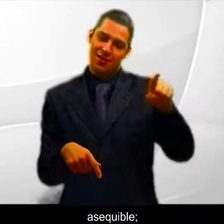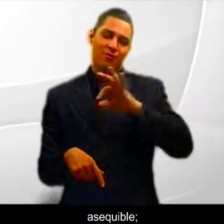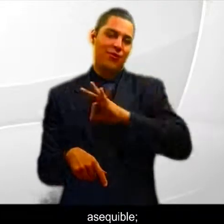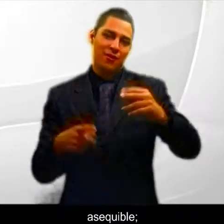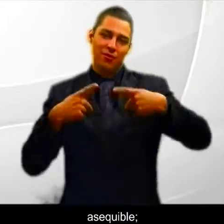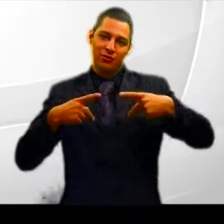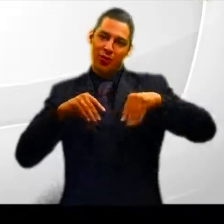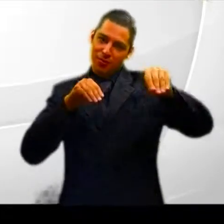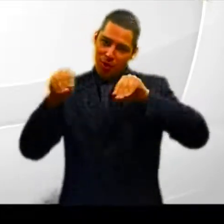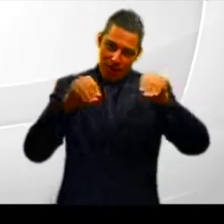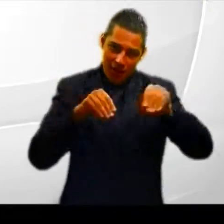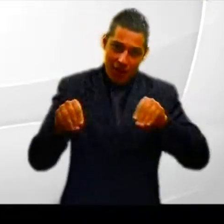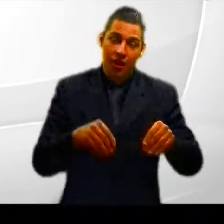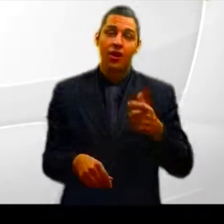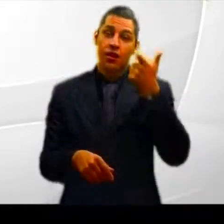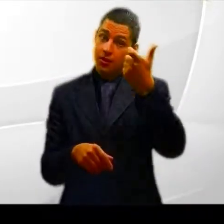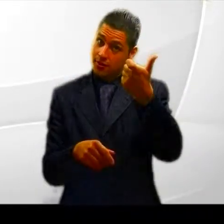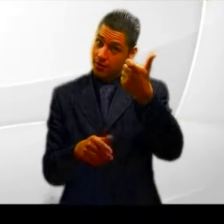asequible c.